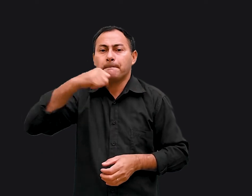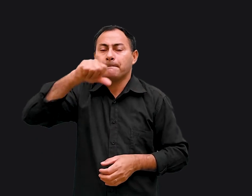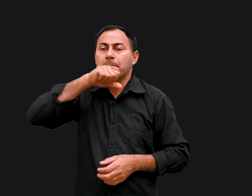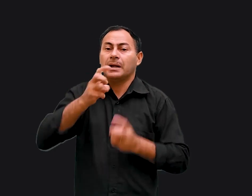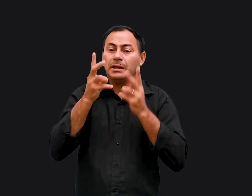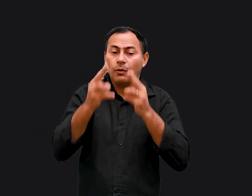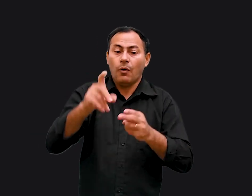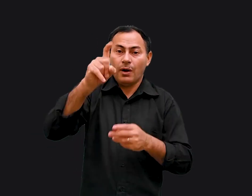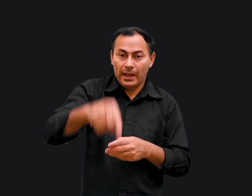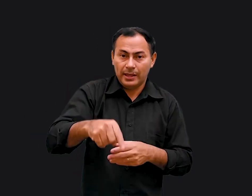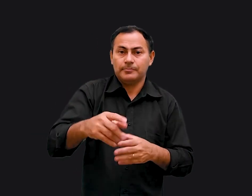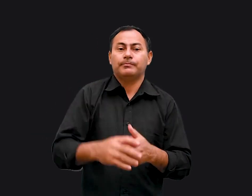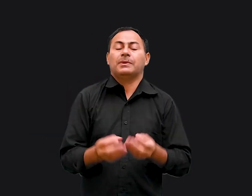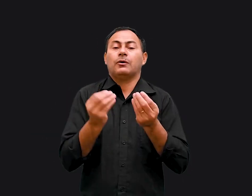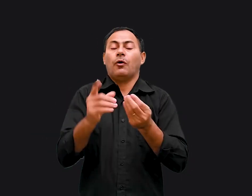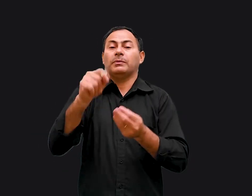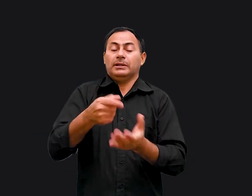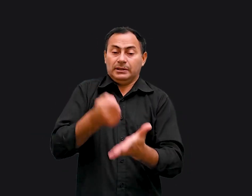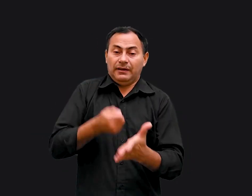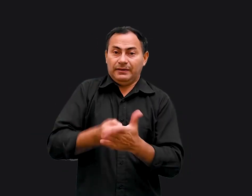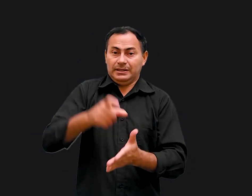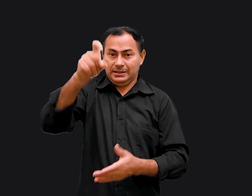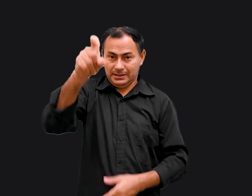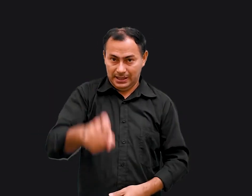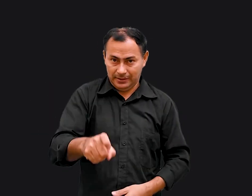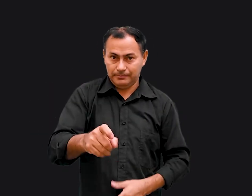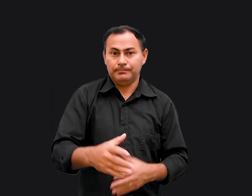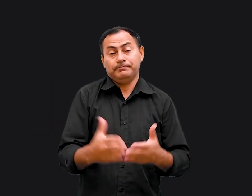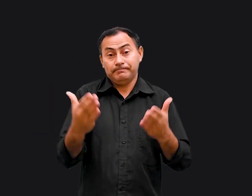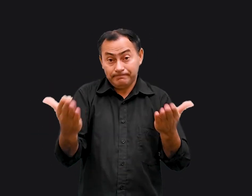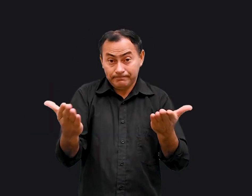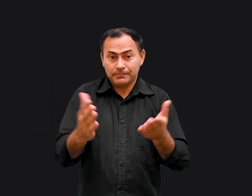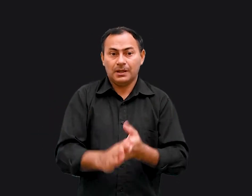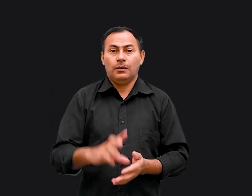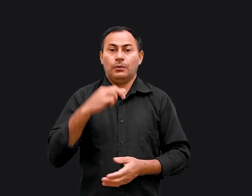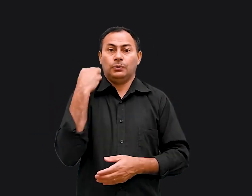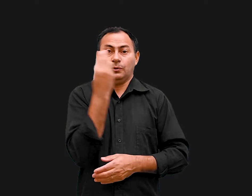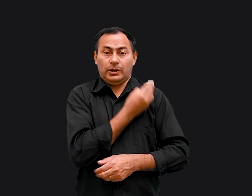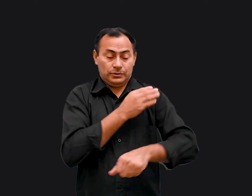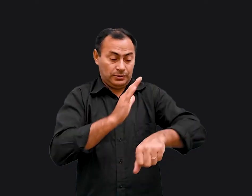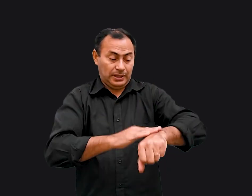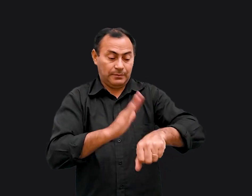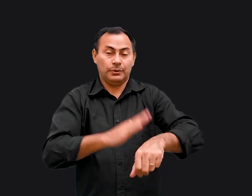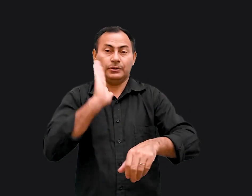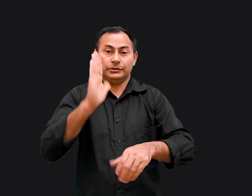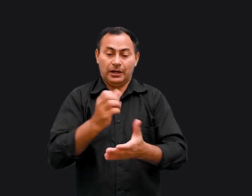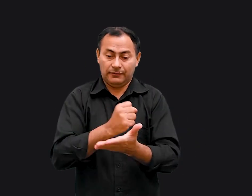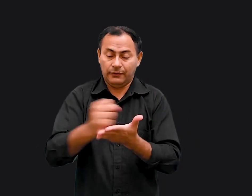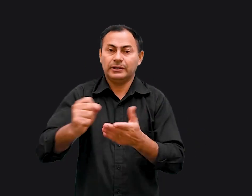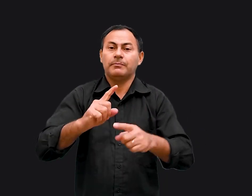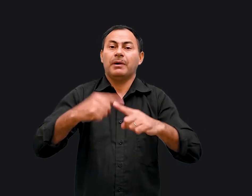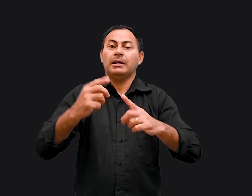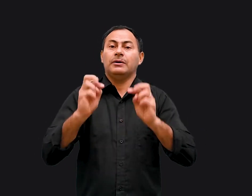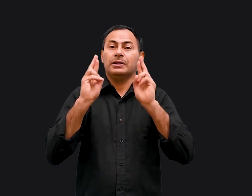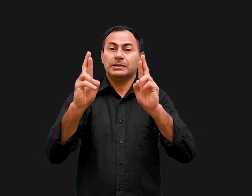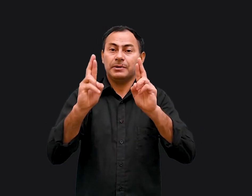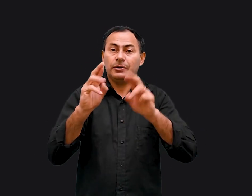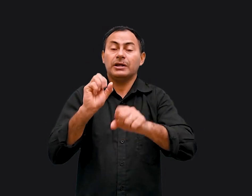eles foram e como eles devem ser. Bom, o nosso tempo hoje já acabou, mas eu espero você para o